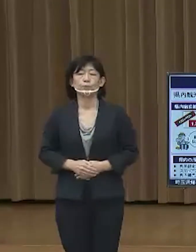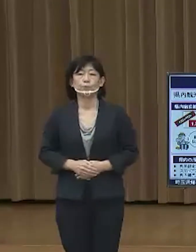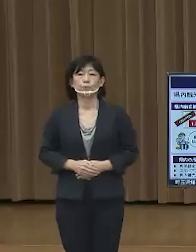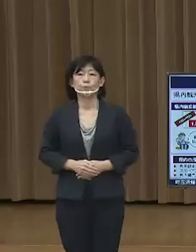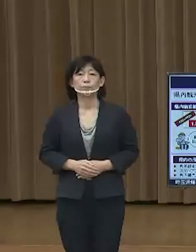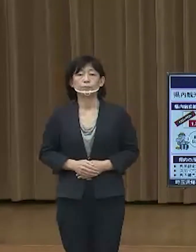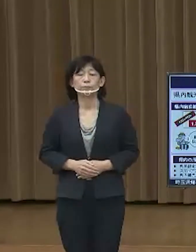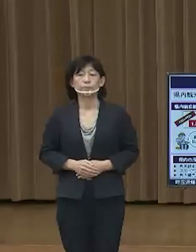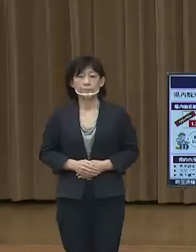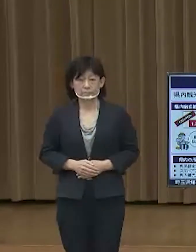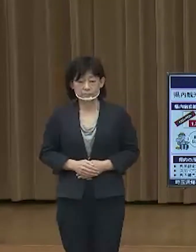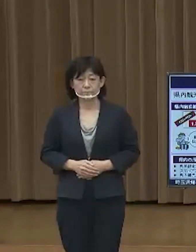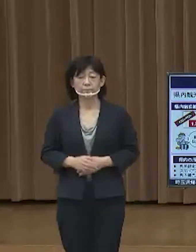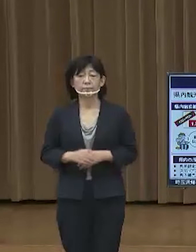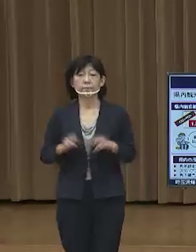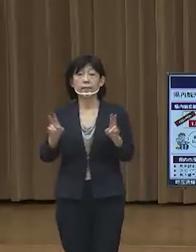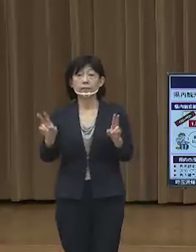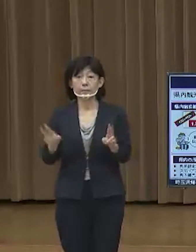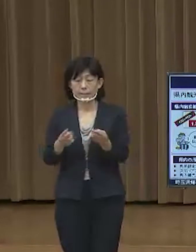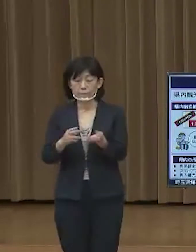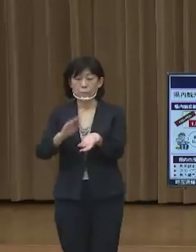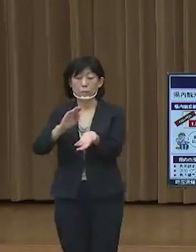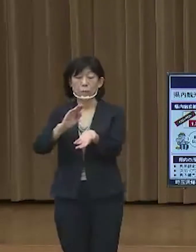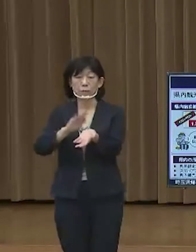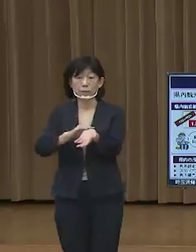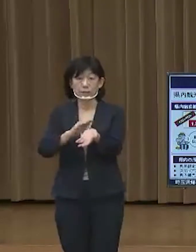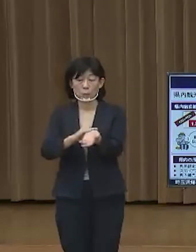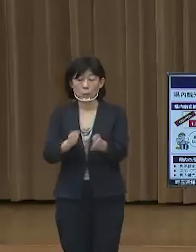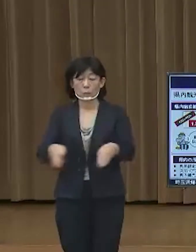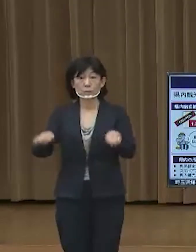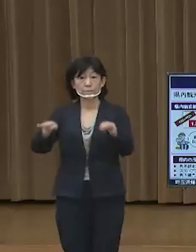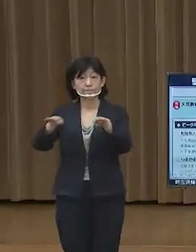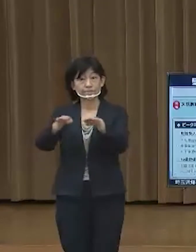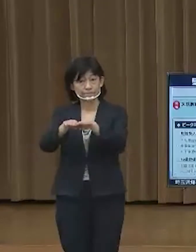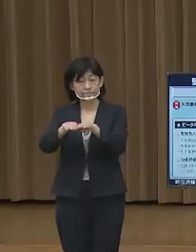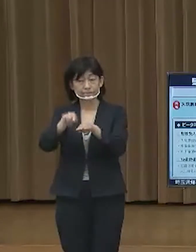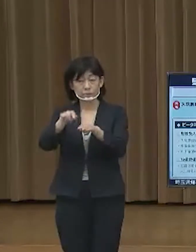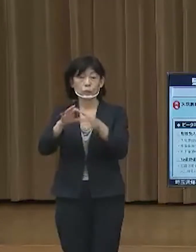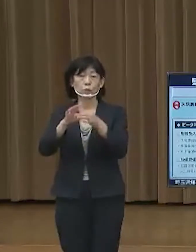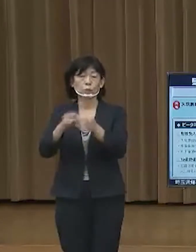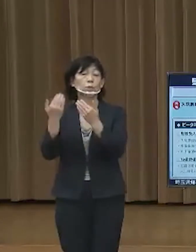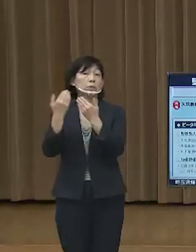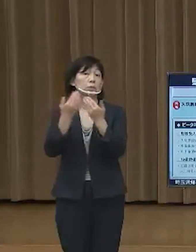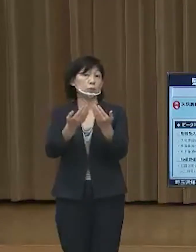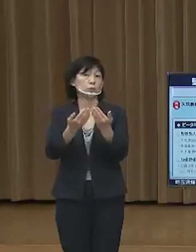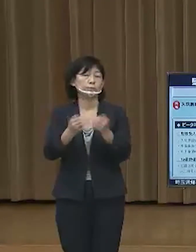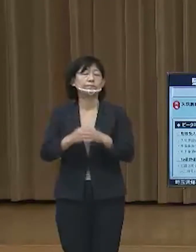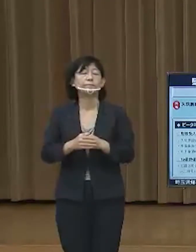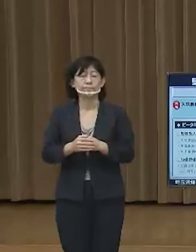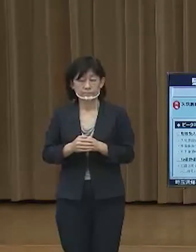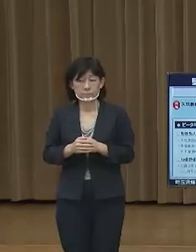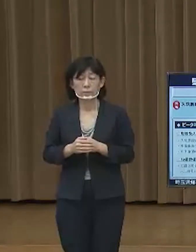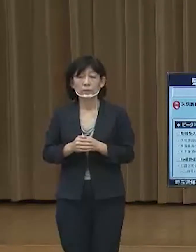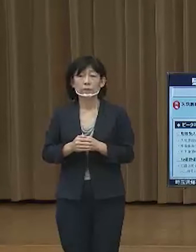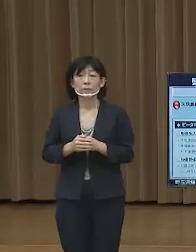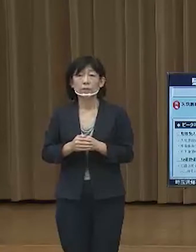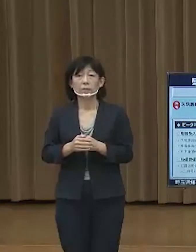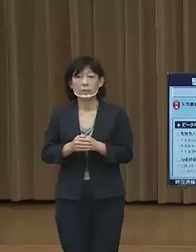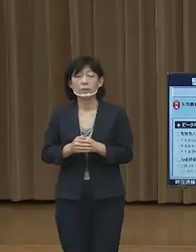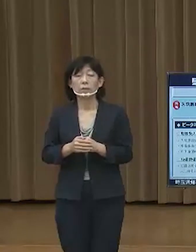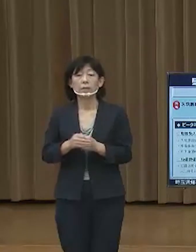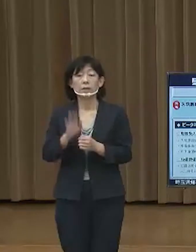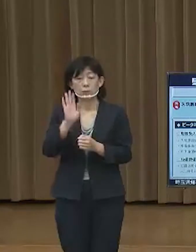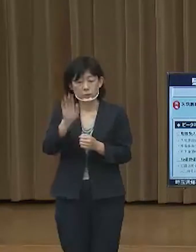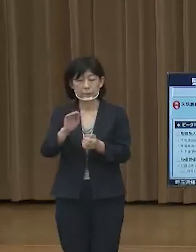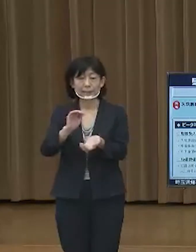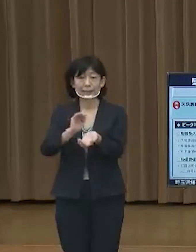ね、専門医療施設の関係です。具体的な方針は後日医療審議会でというような説明あり